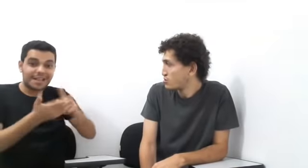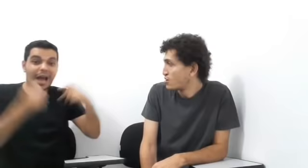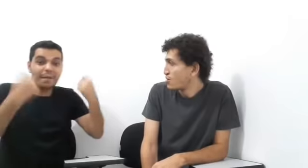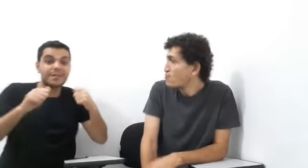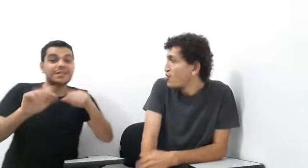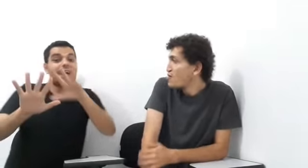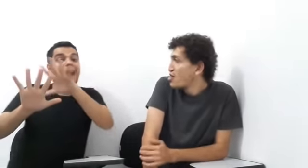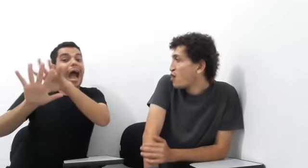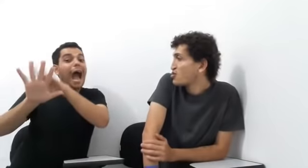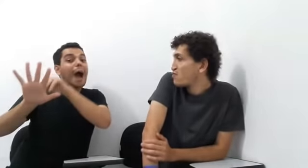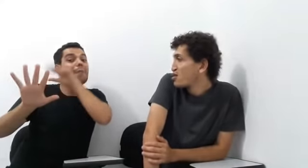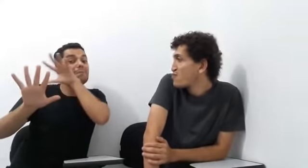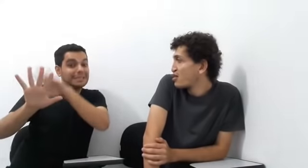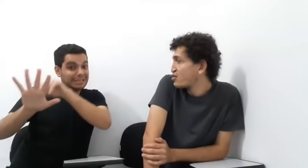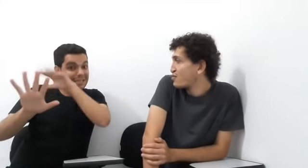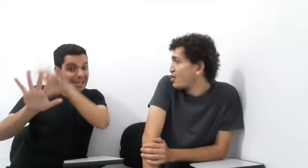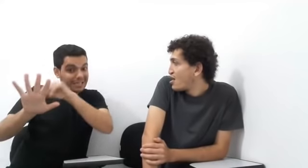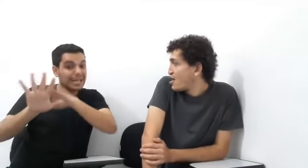Na opinião dele, realmente é verdade.